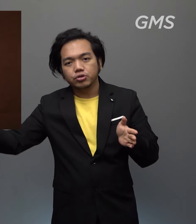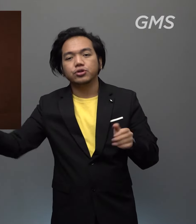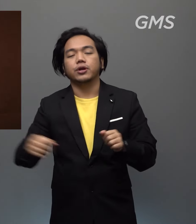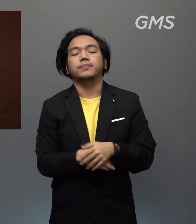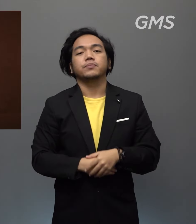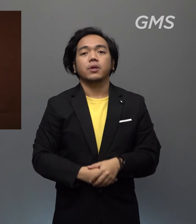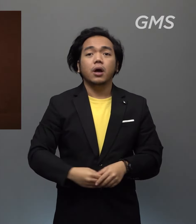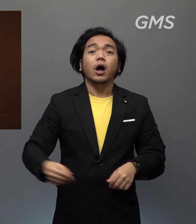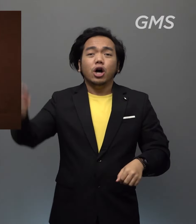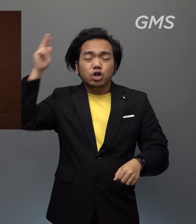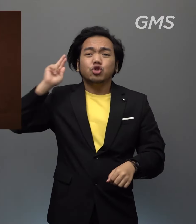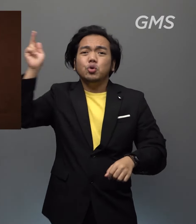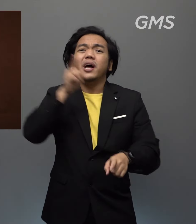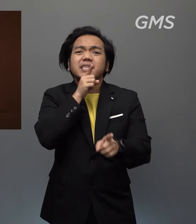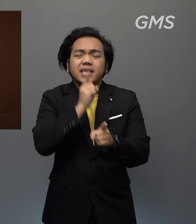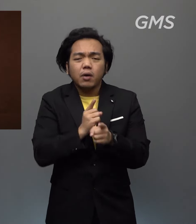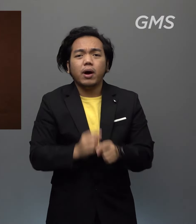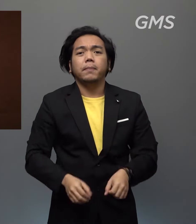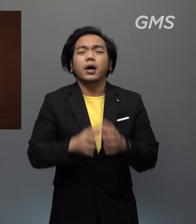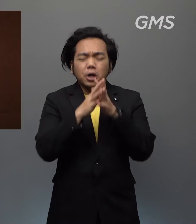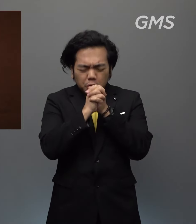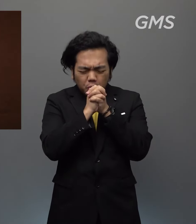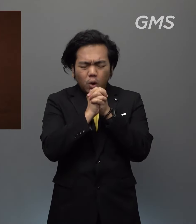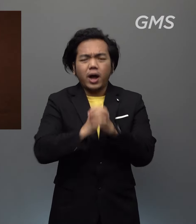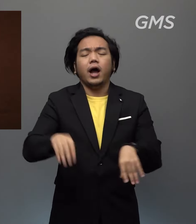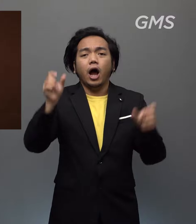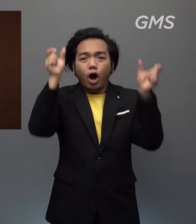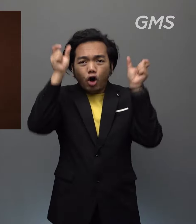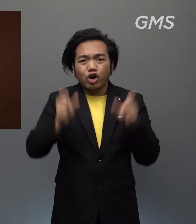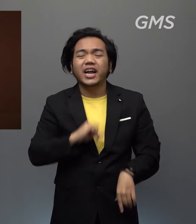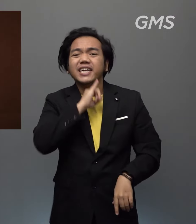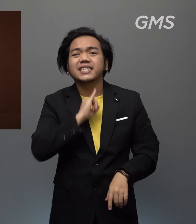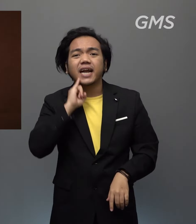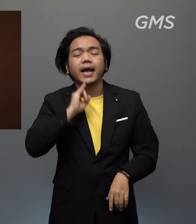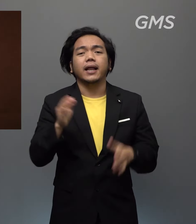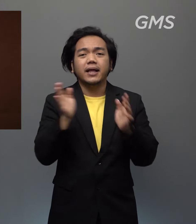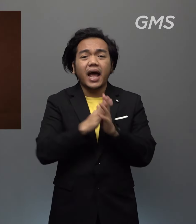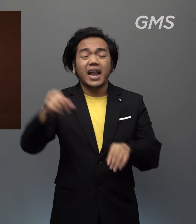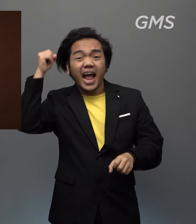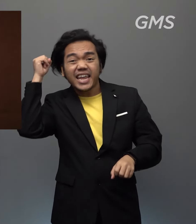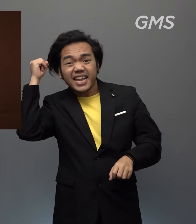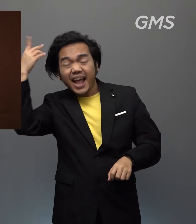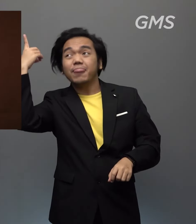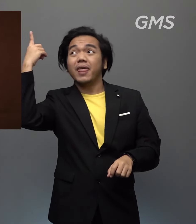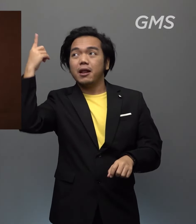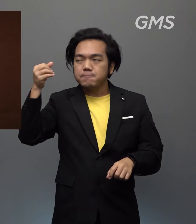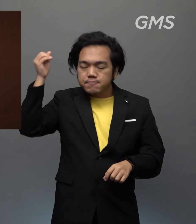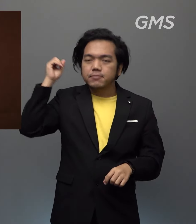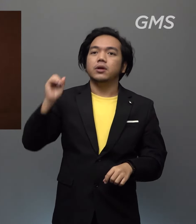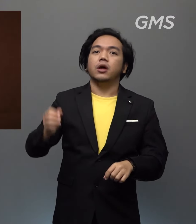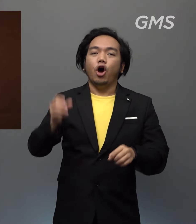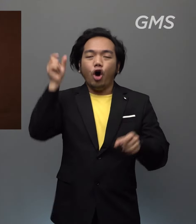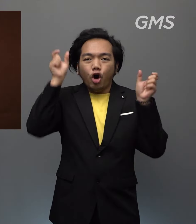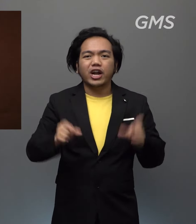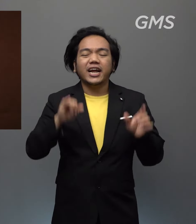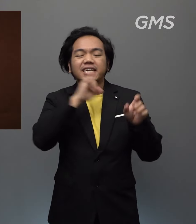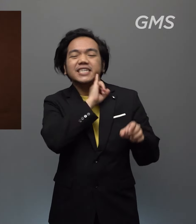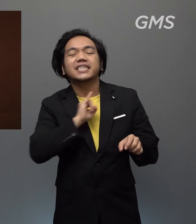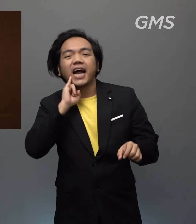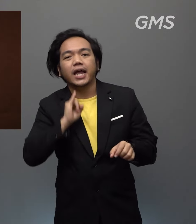menjawab doanya orang Israel dan Tuhan itu mengingatkan mereka bahwa tahukah bahwa aku Allah